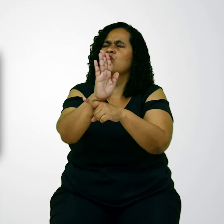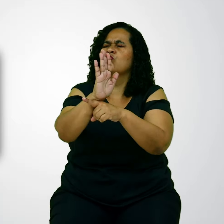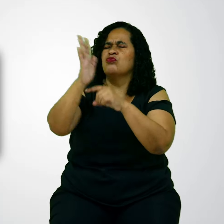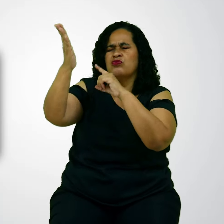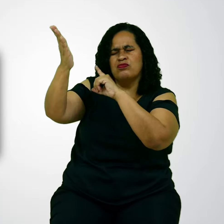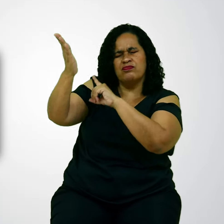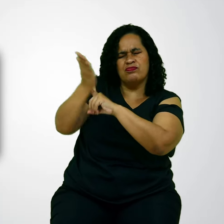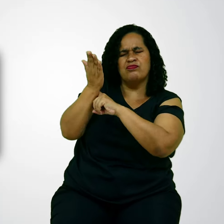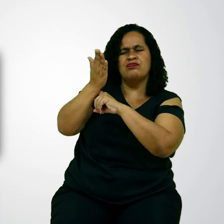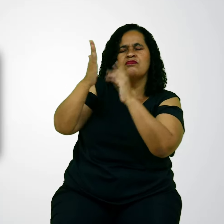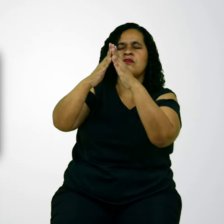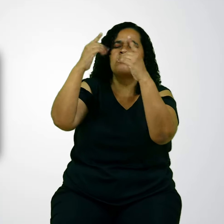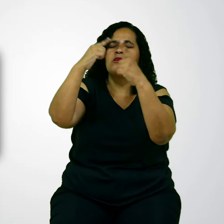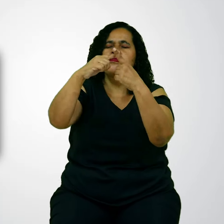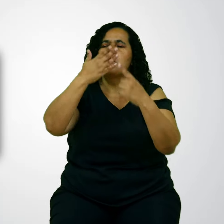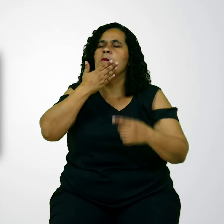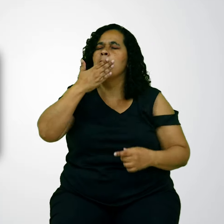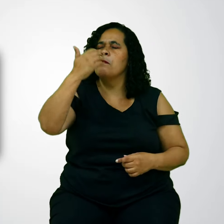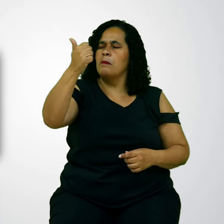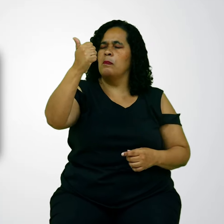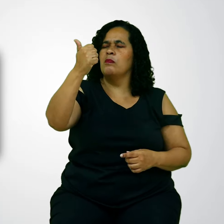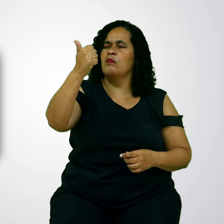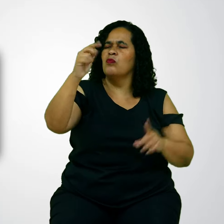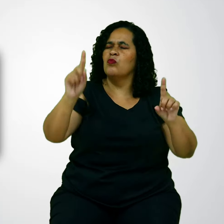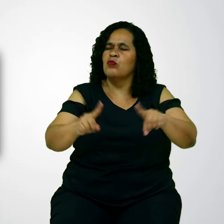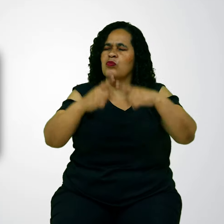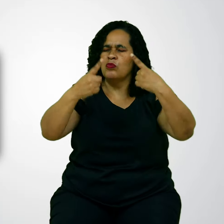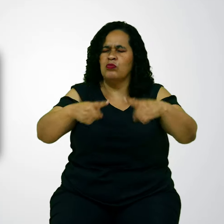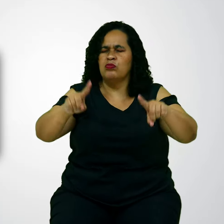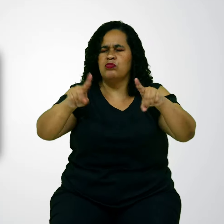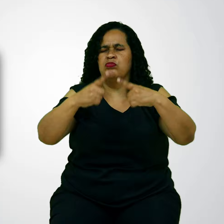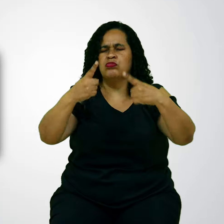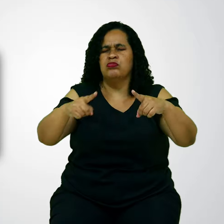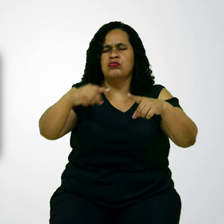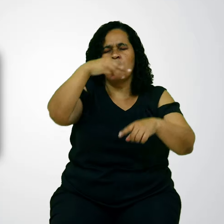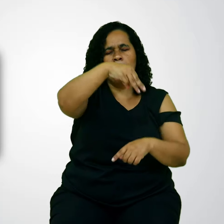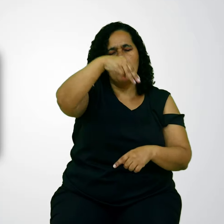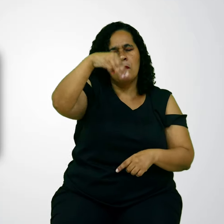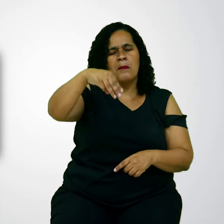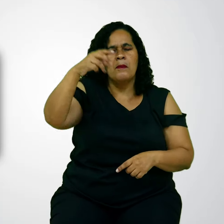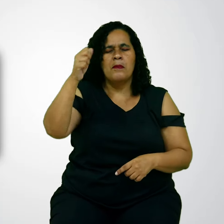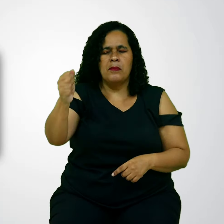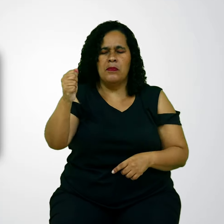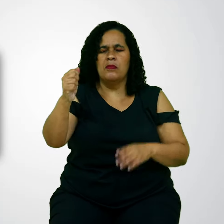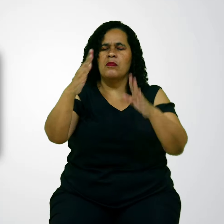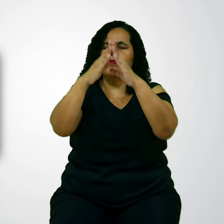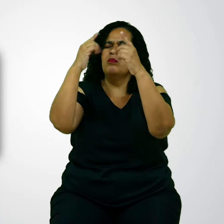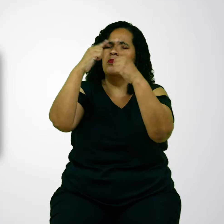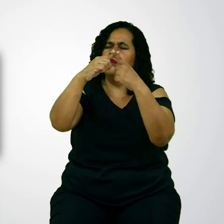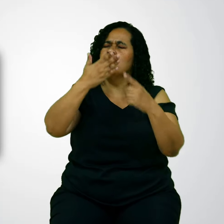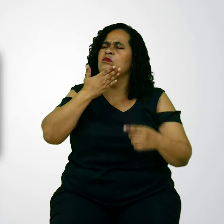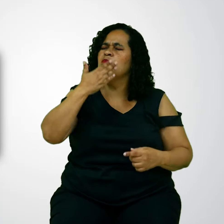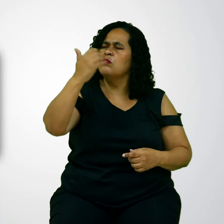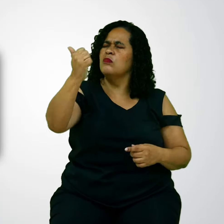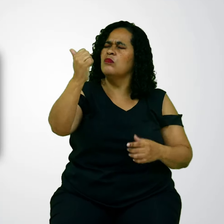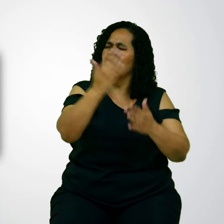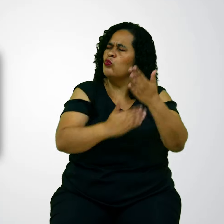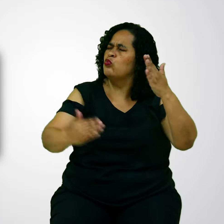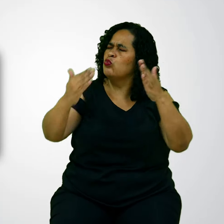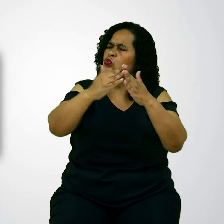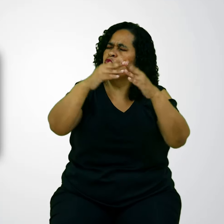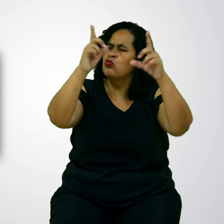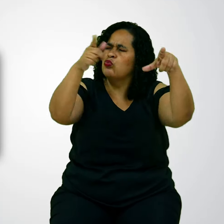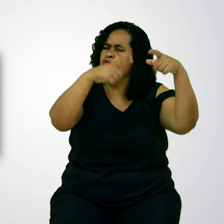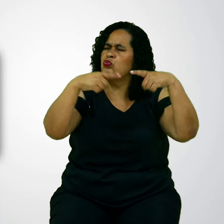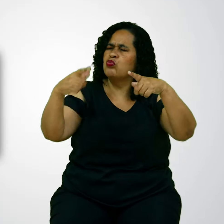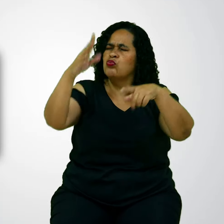melhor, a partir da música, a partir do MMA, que tenhamos uma igreja melhor em todas as localidades no Brasil e no mundo. Eu oro